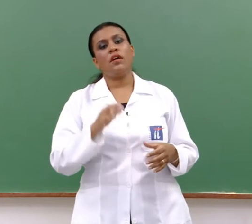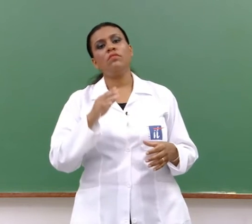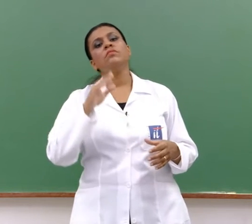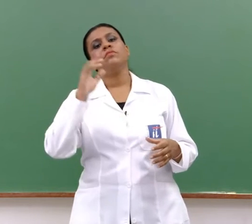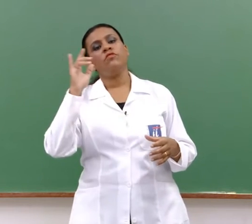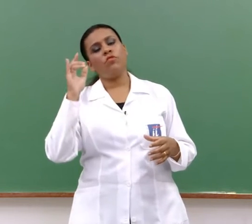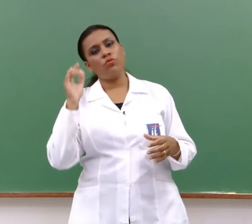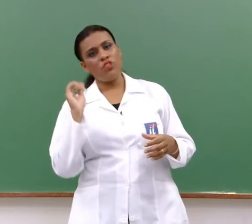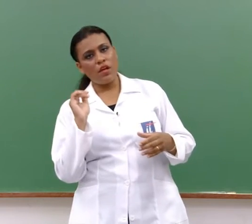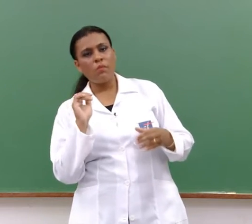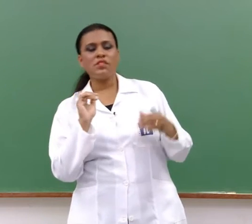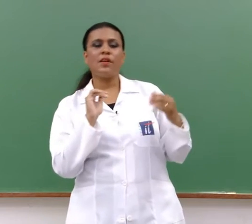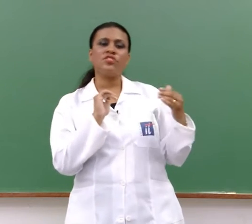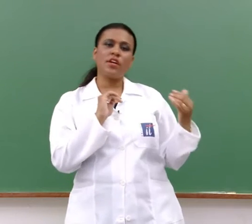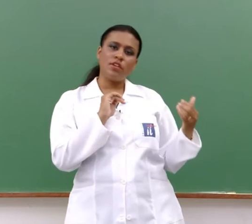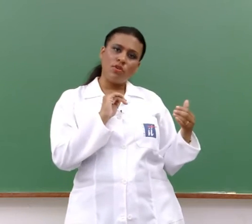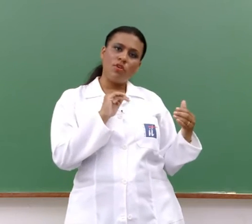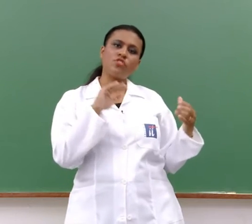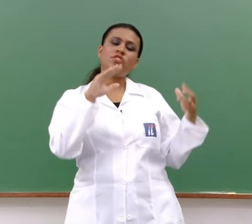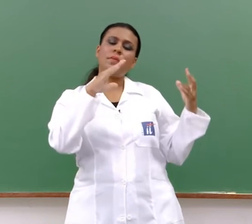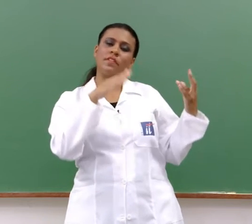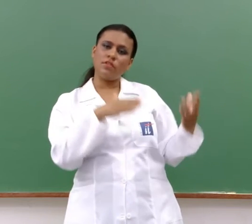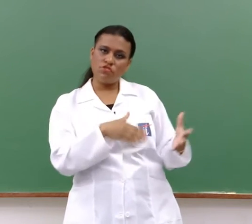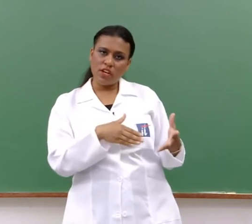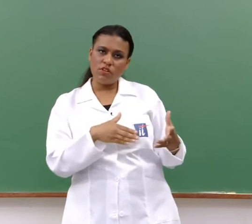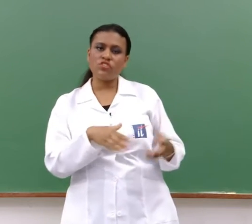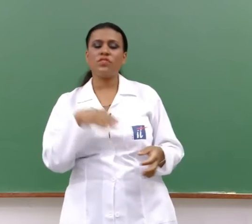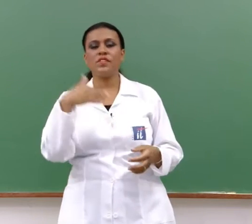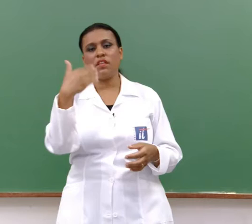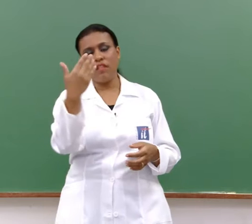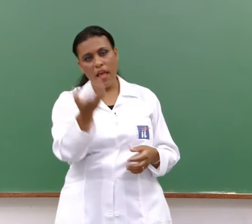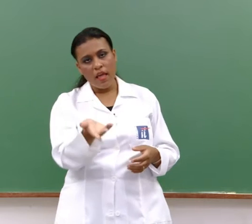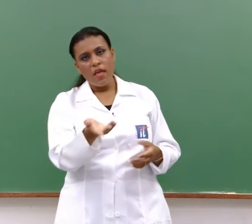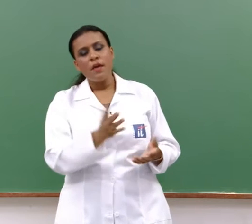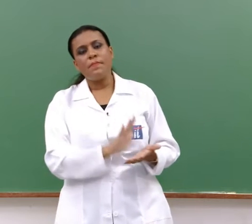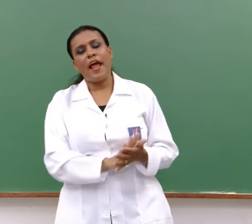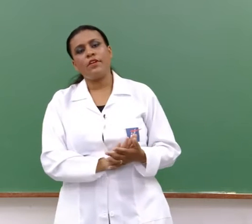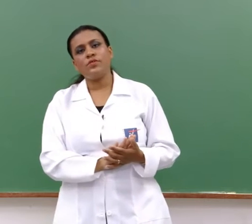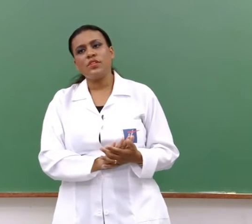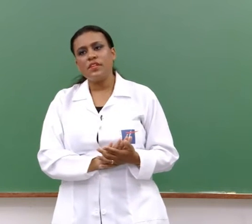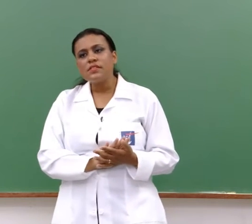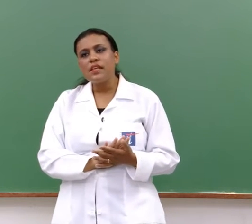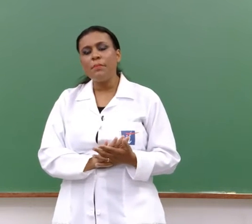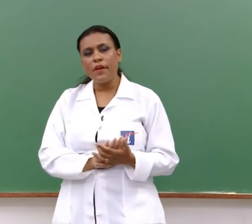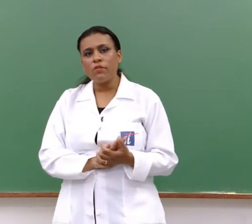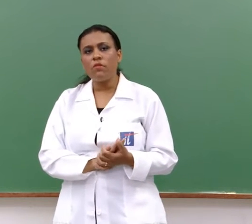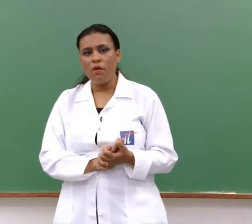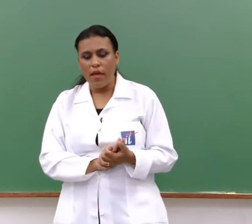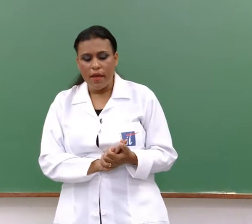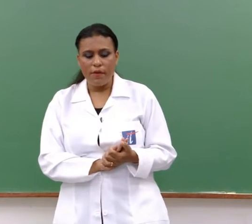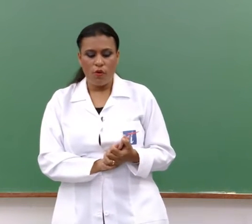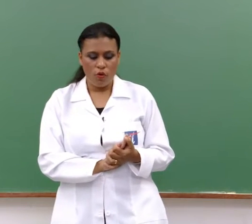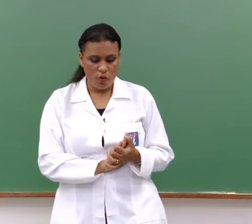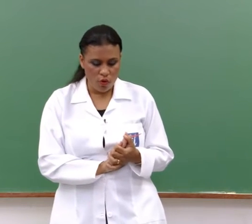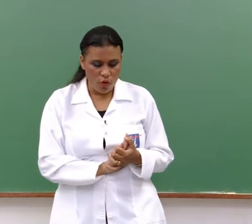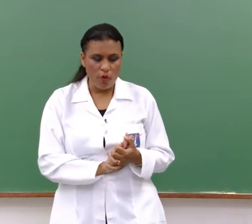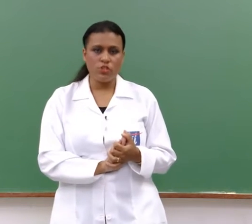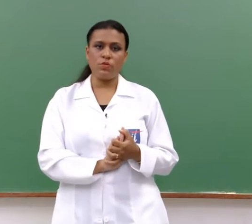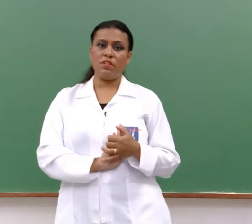Então, voltamos ao diagnóstico, dependendo do diagnóstico que você tem, para conseguir saber qual é. Ótimo,